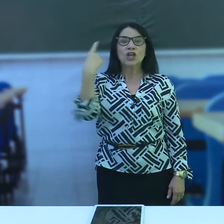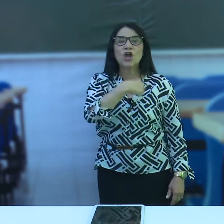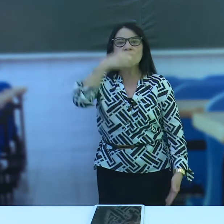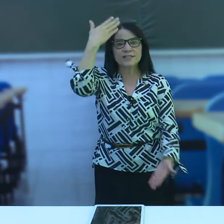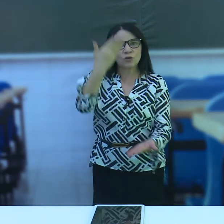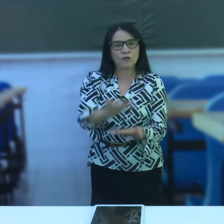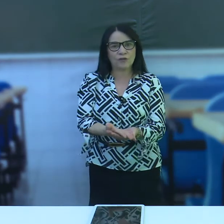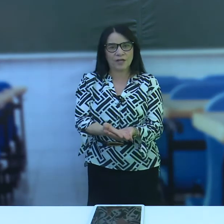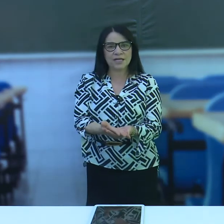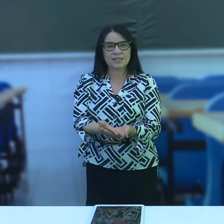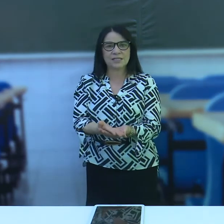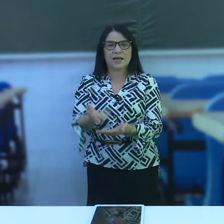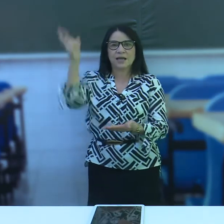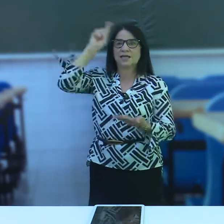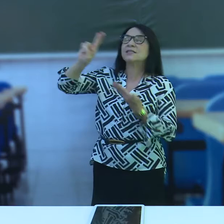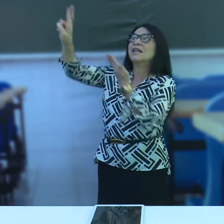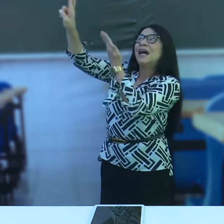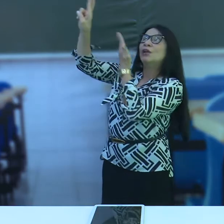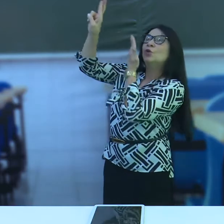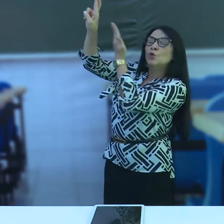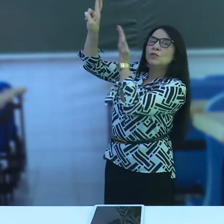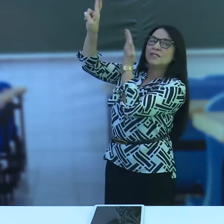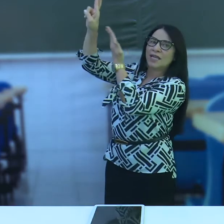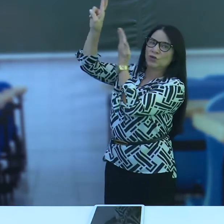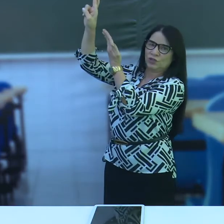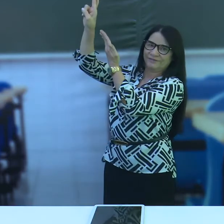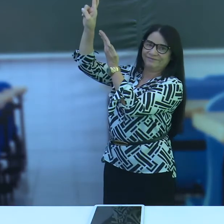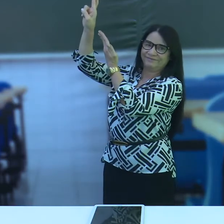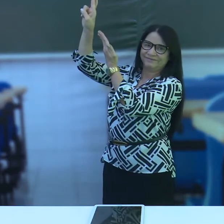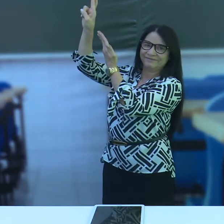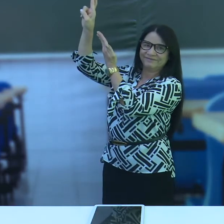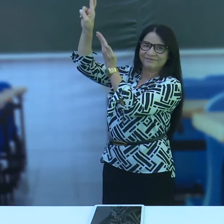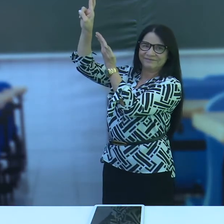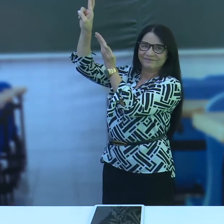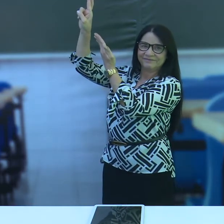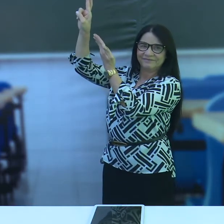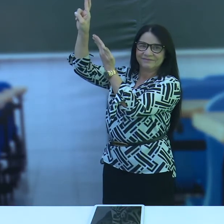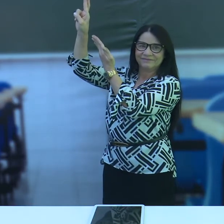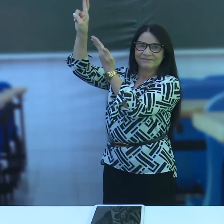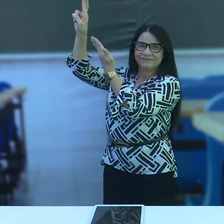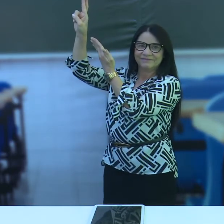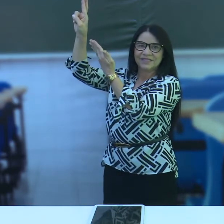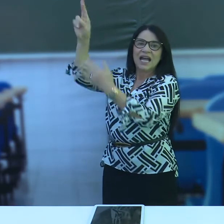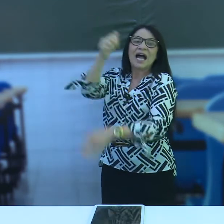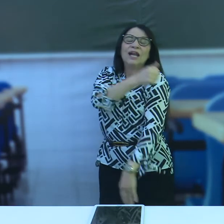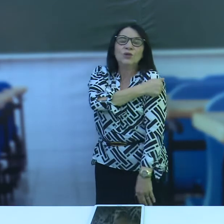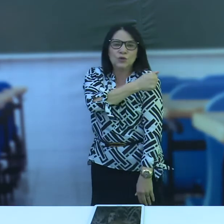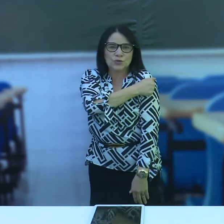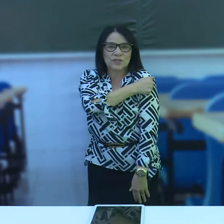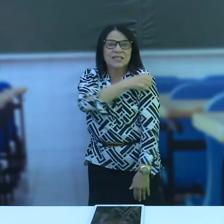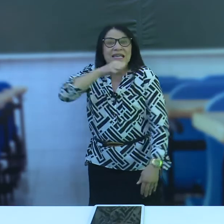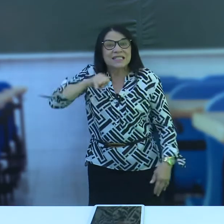Nossa confiança está no Senhor. Alunos,